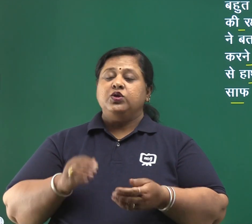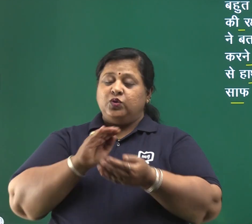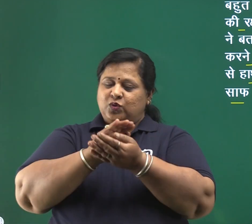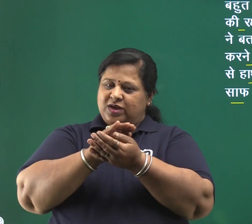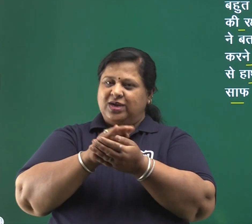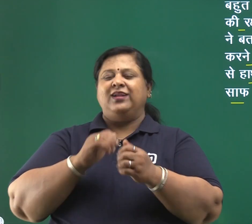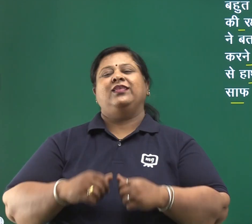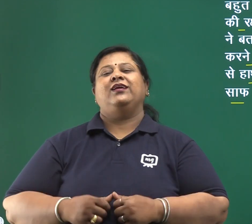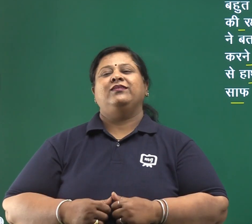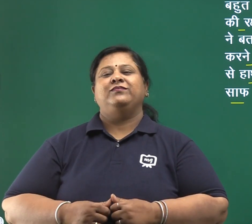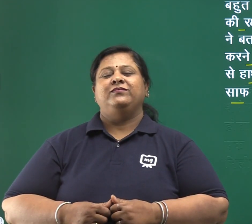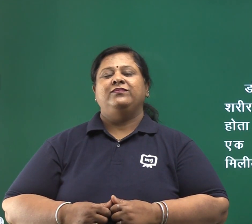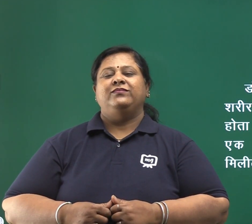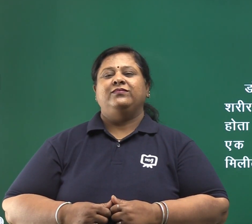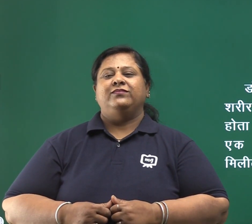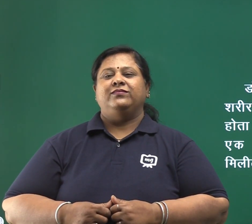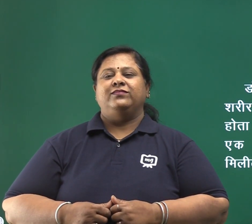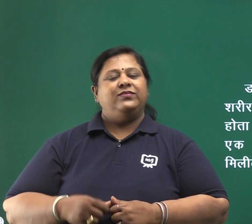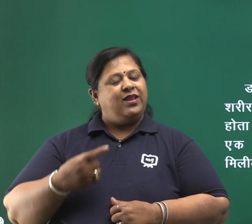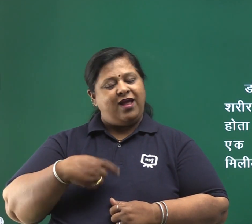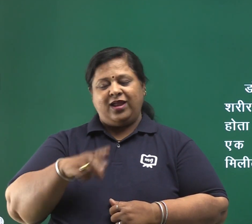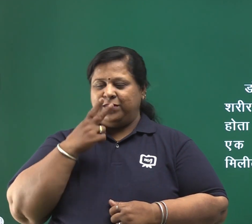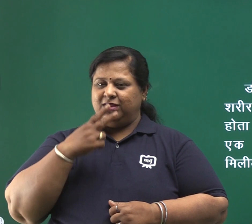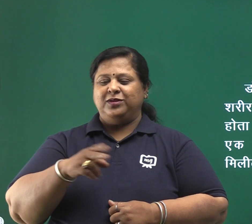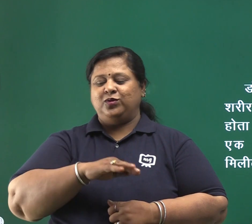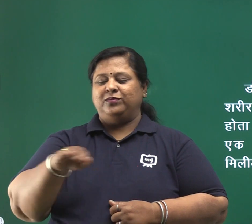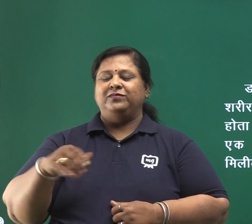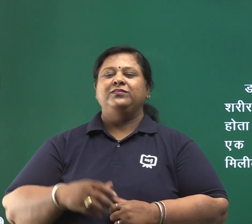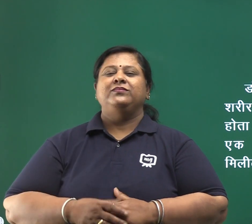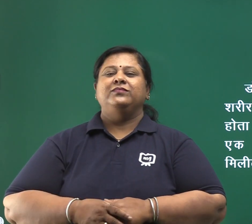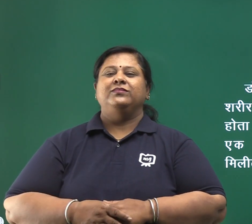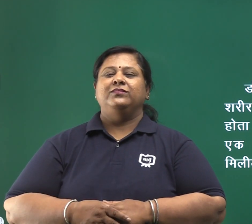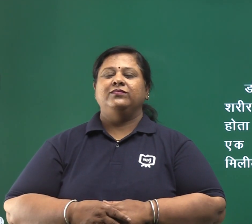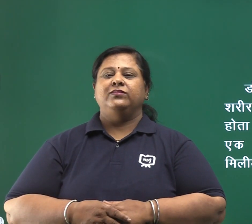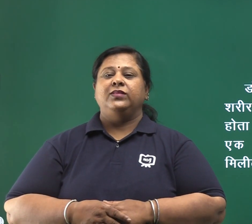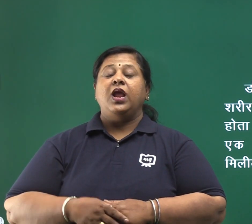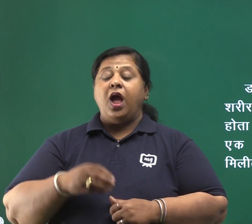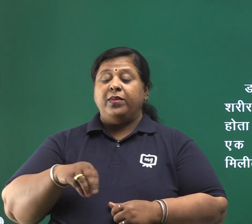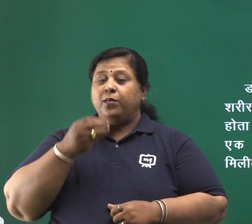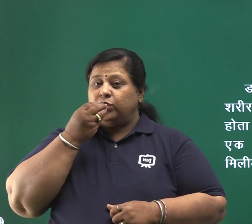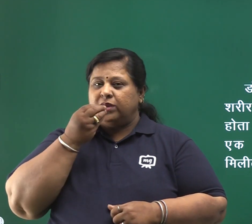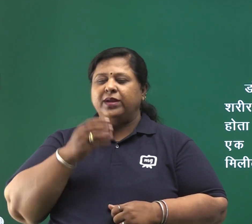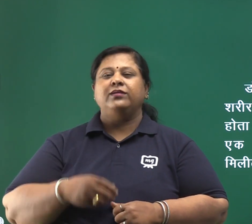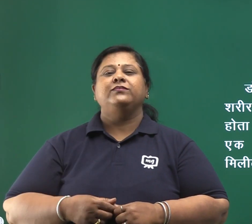सुरक्षा करते हैं। आगे बढ़ते हैं बच्चों। हमें भोजन में